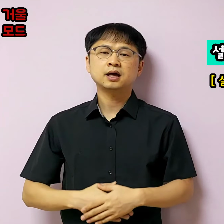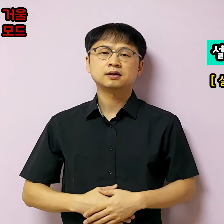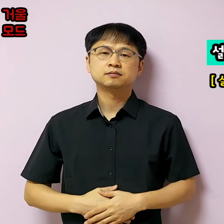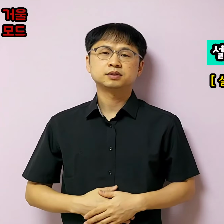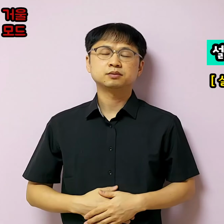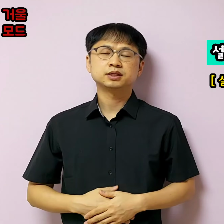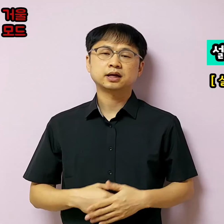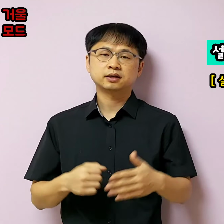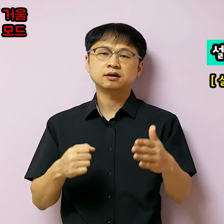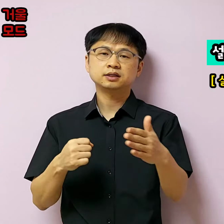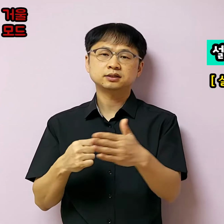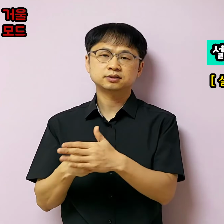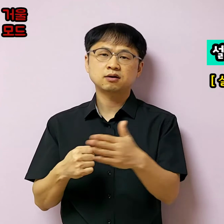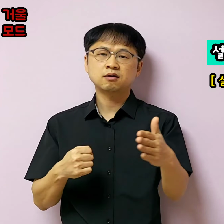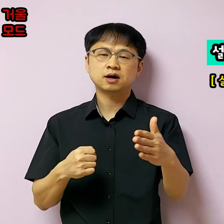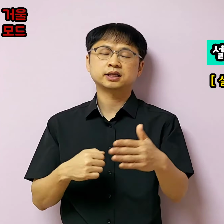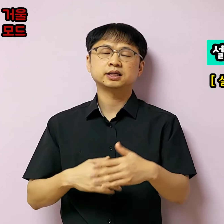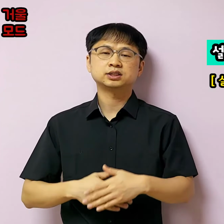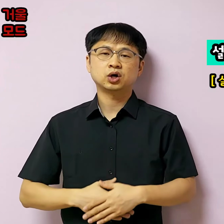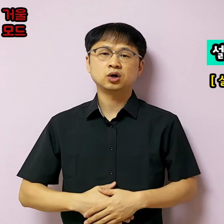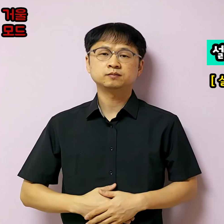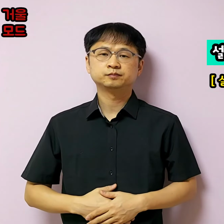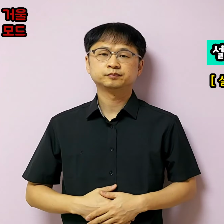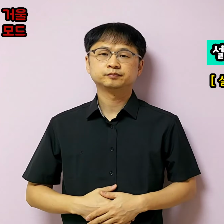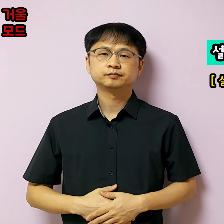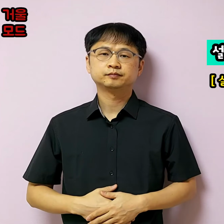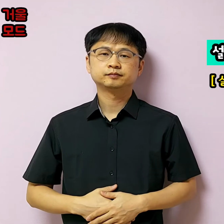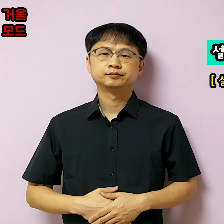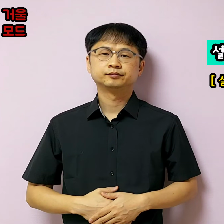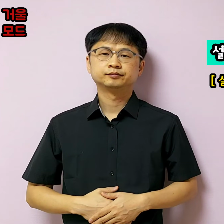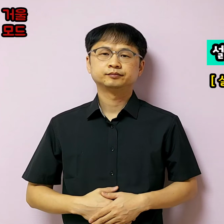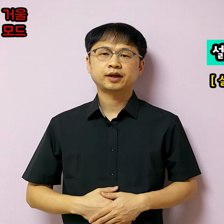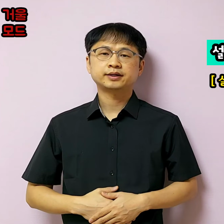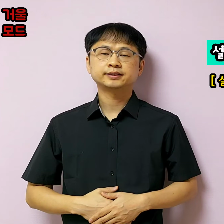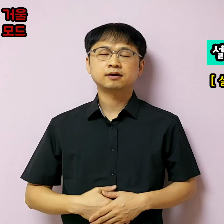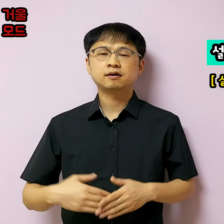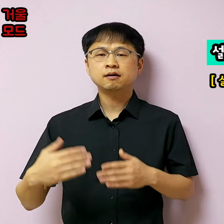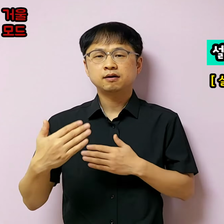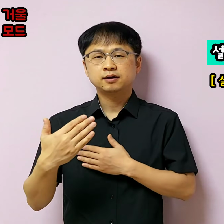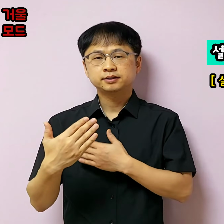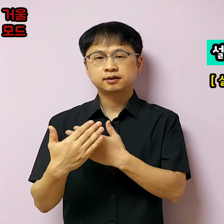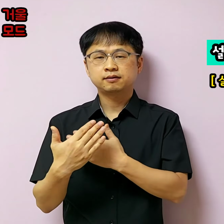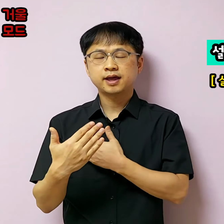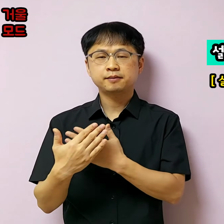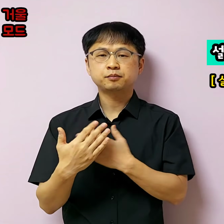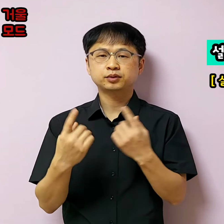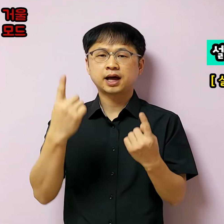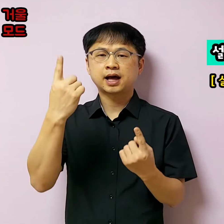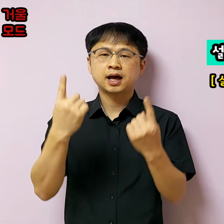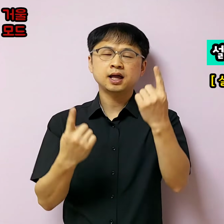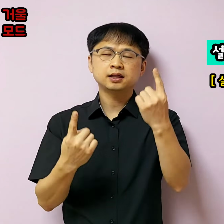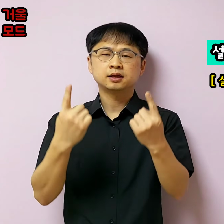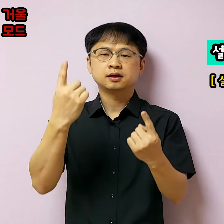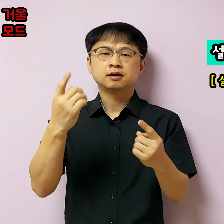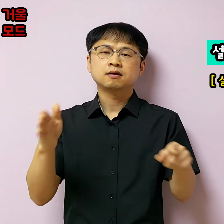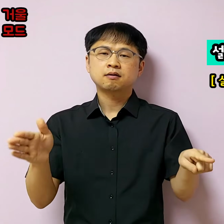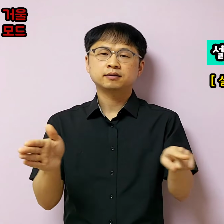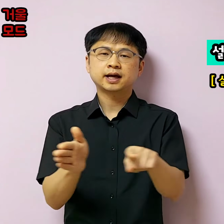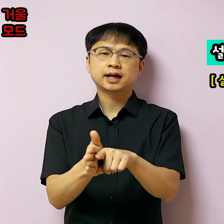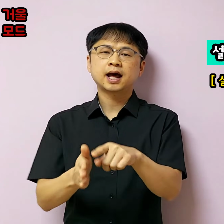됩니다. 믿음이 담겨 있어서가 되겠죠. 네, 그래서 설레임보다